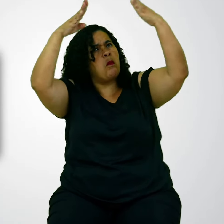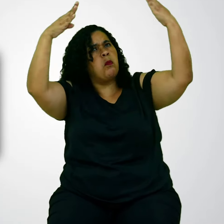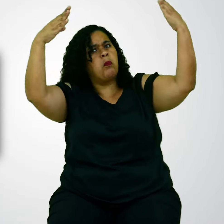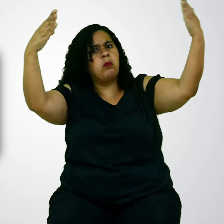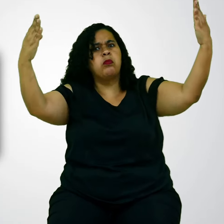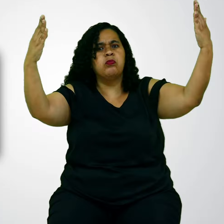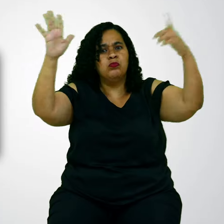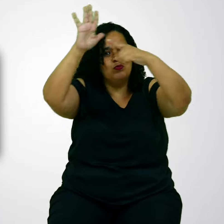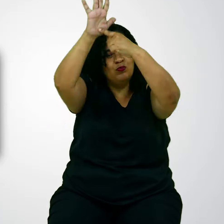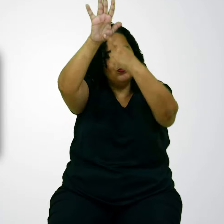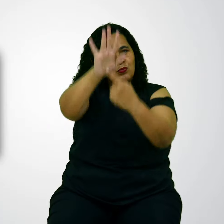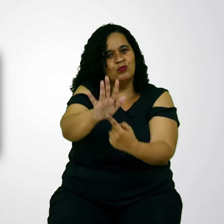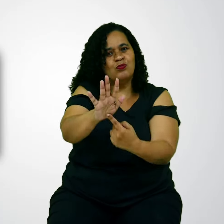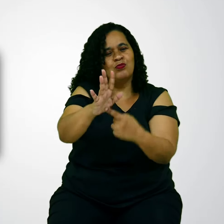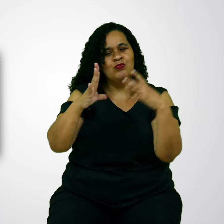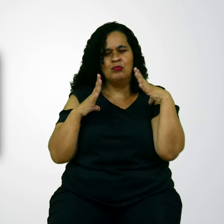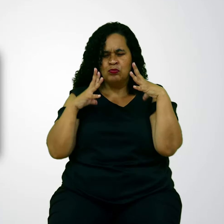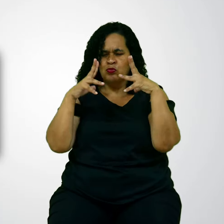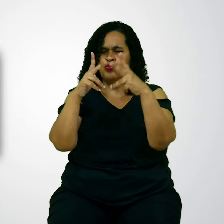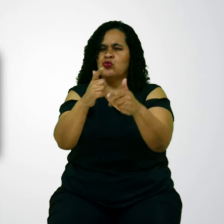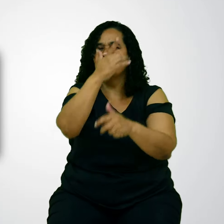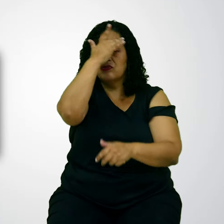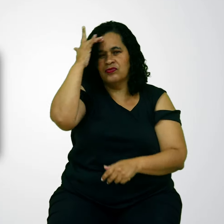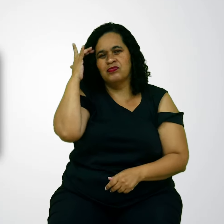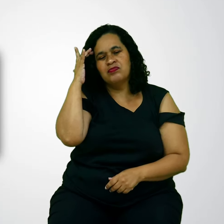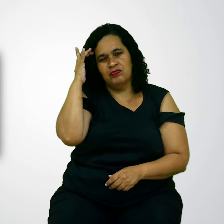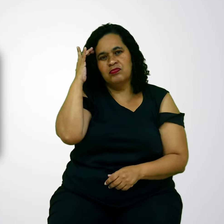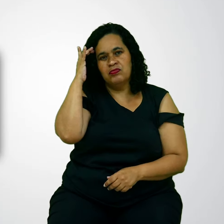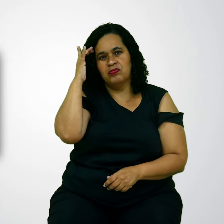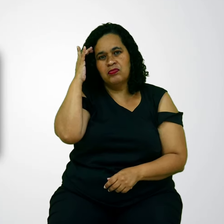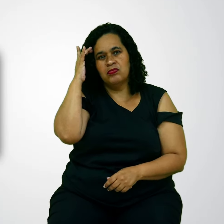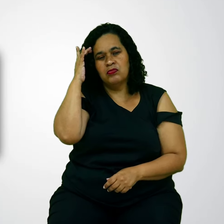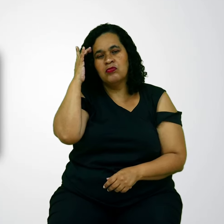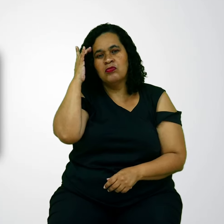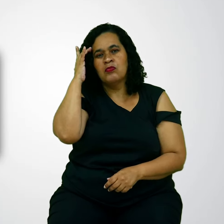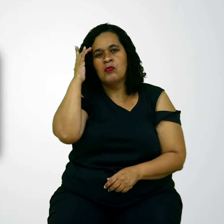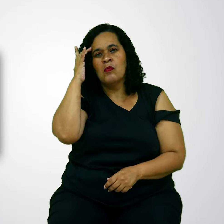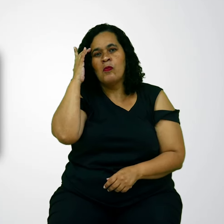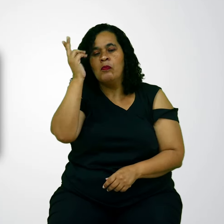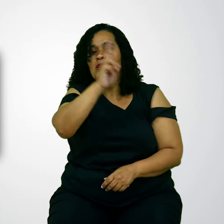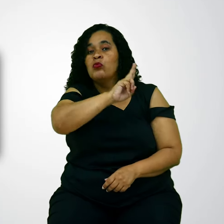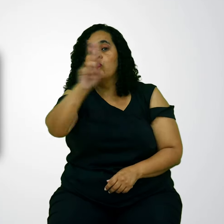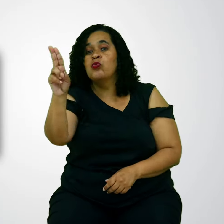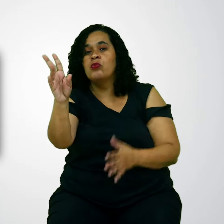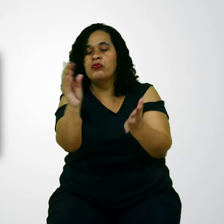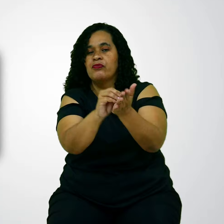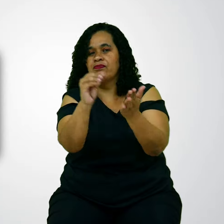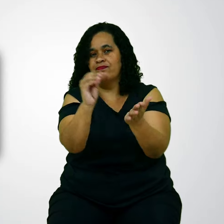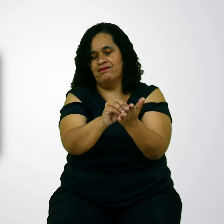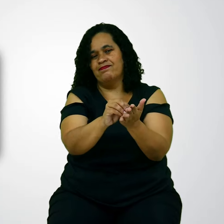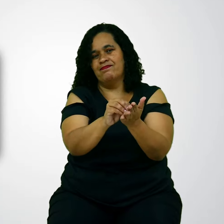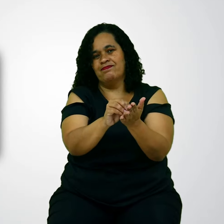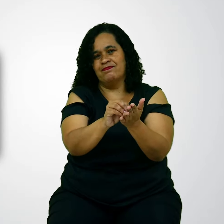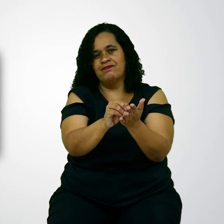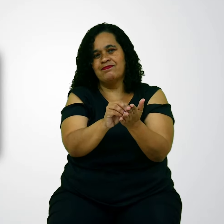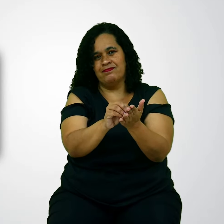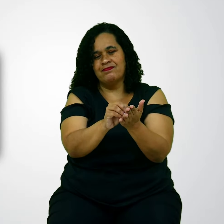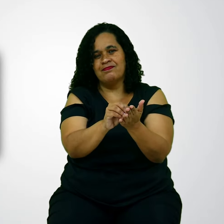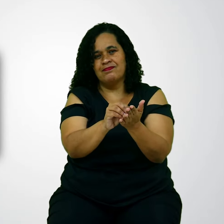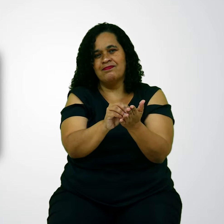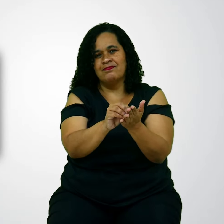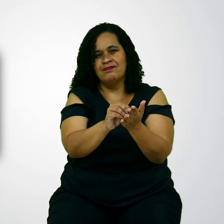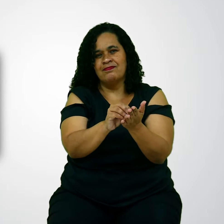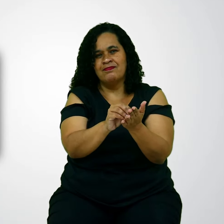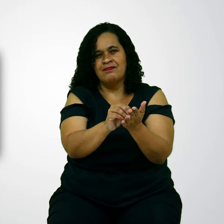todos aqueles que não estiverem listados na lista de Jesus, eles irão ter um encontro com o lago de